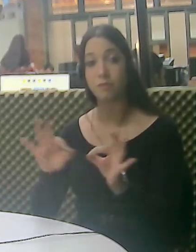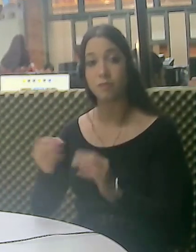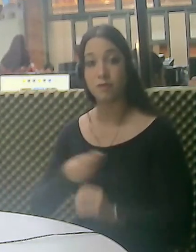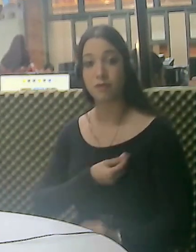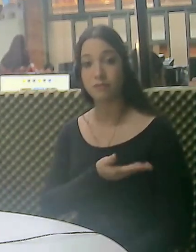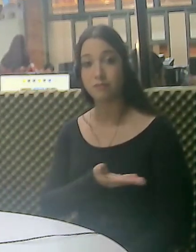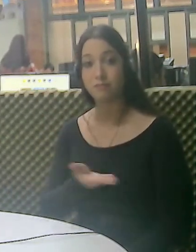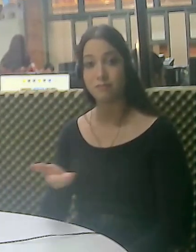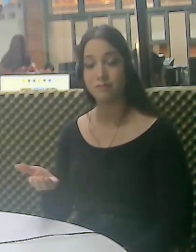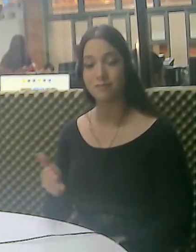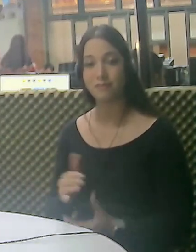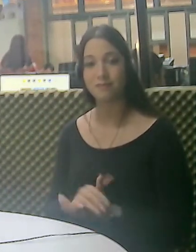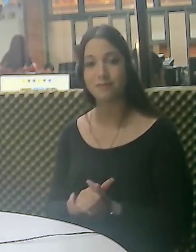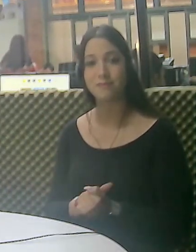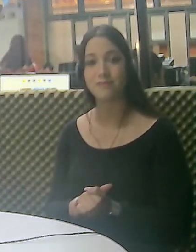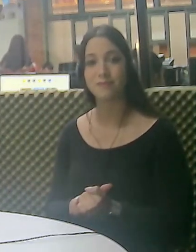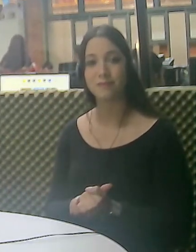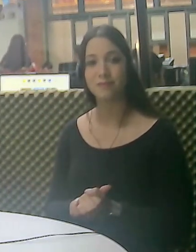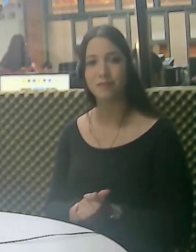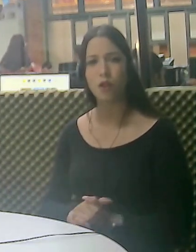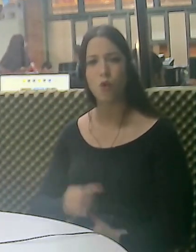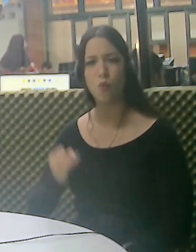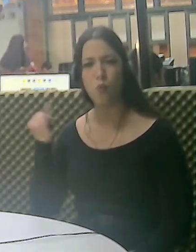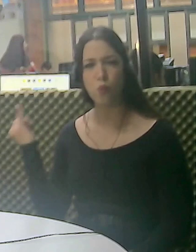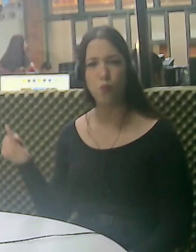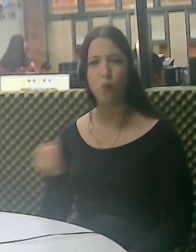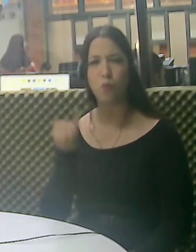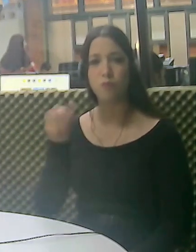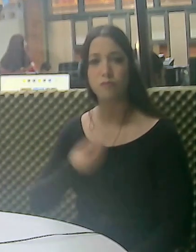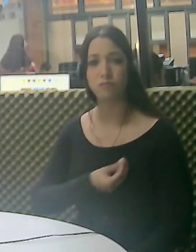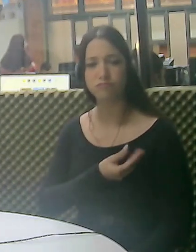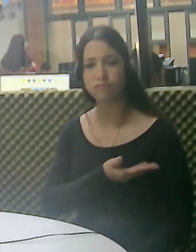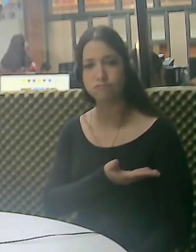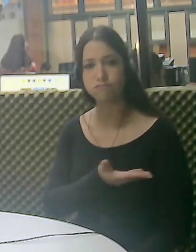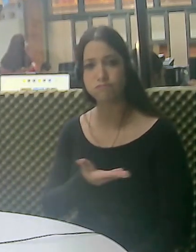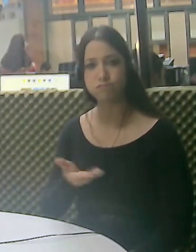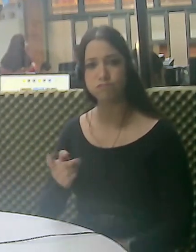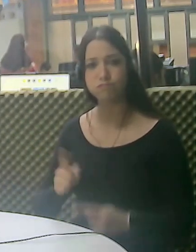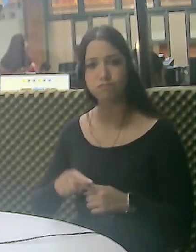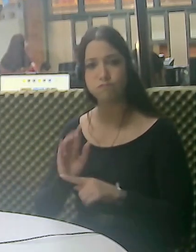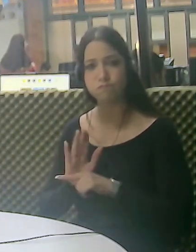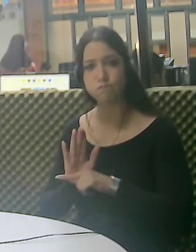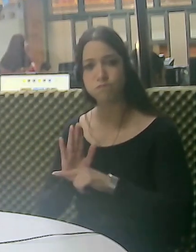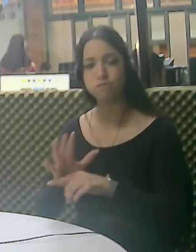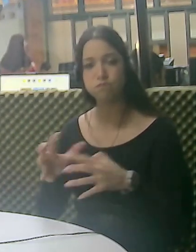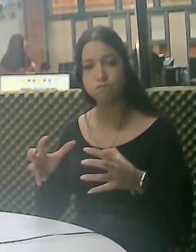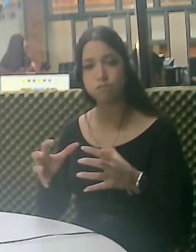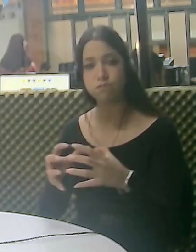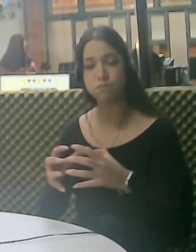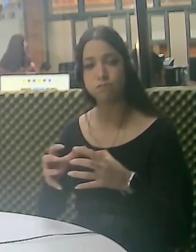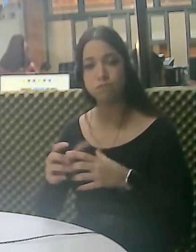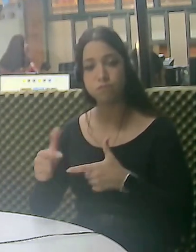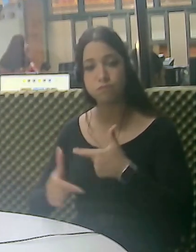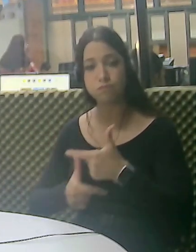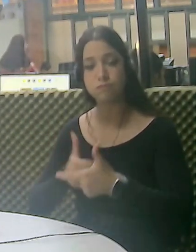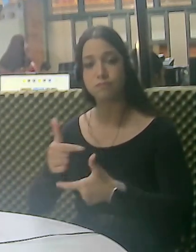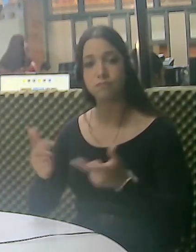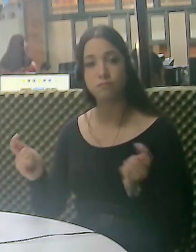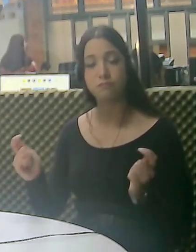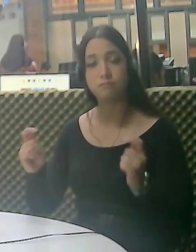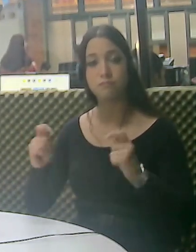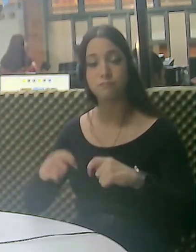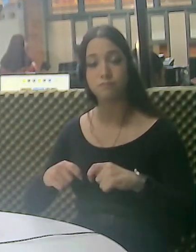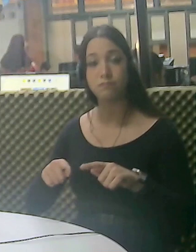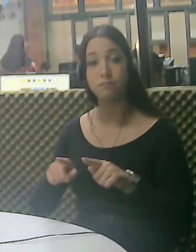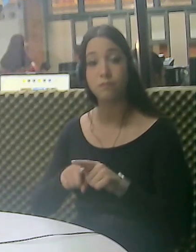dos jovens. Ela tem uma importância muito grande na vida deles, né? Porque isso ajuda eles a trabalhar em equipe, trabalhar em grupo. E